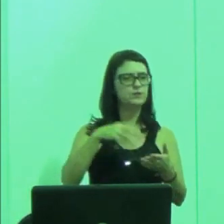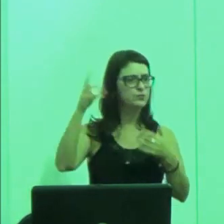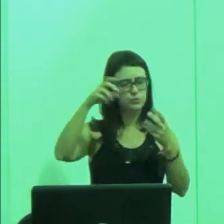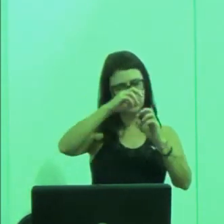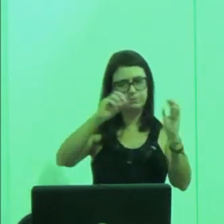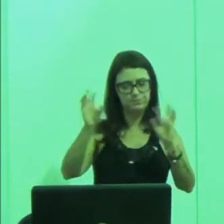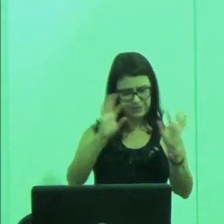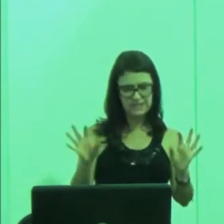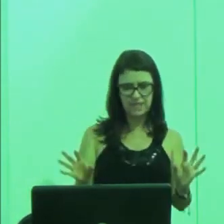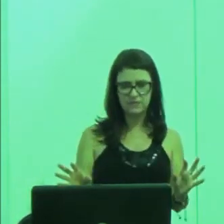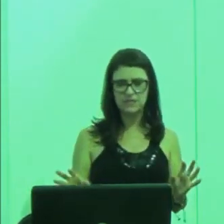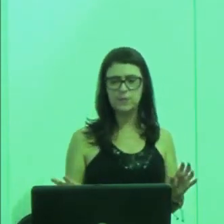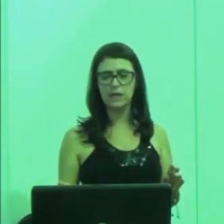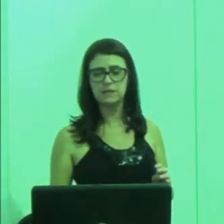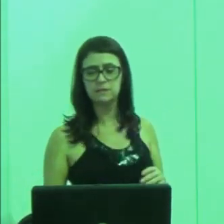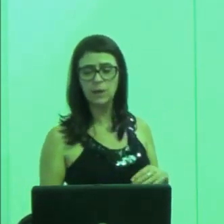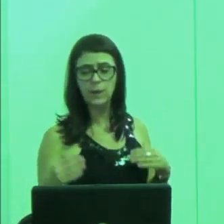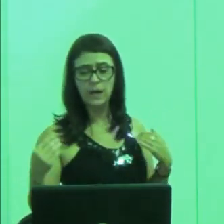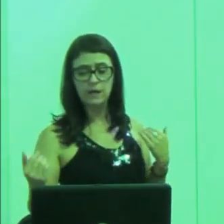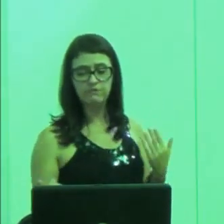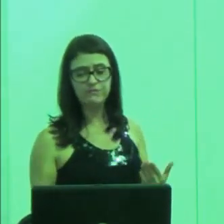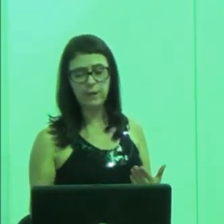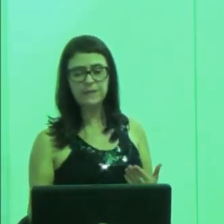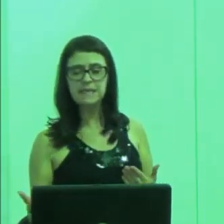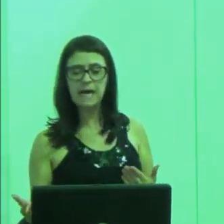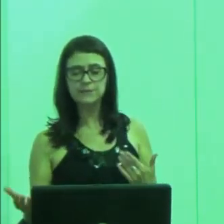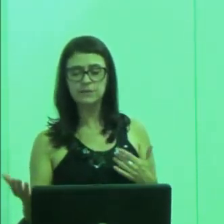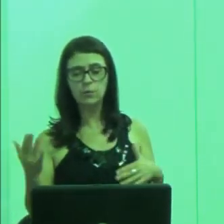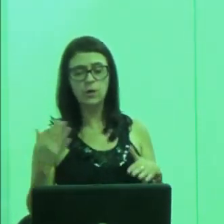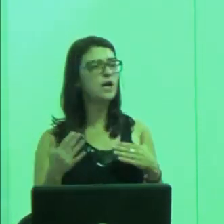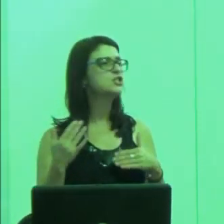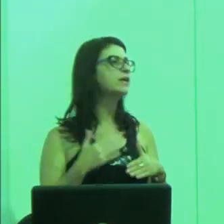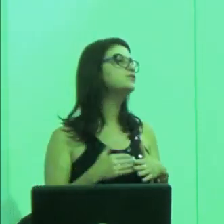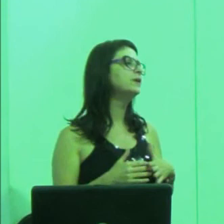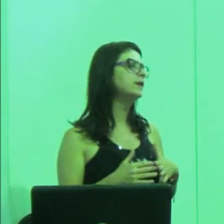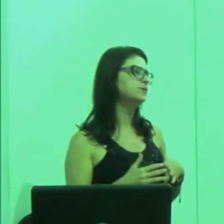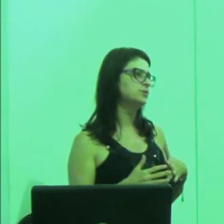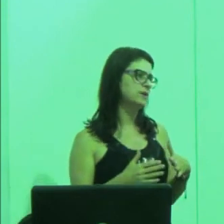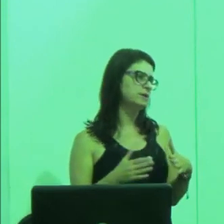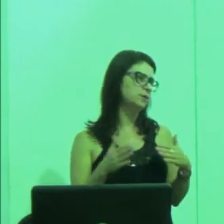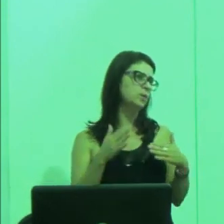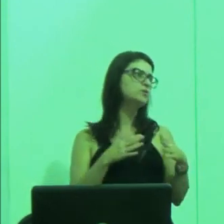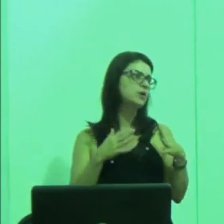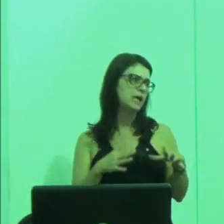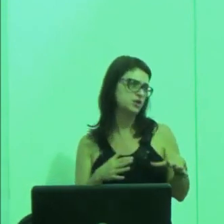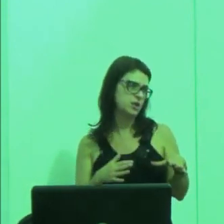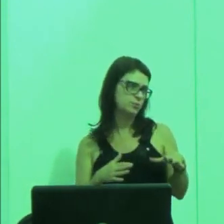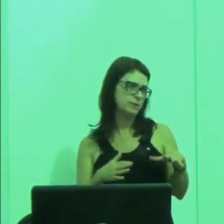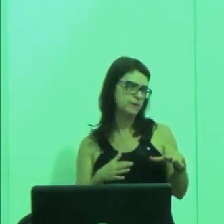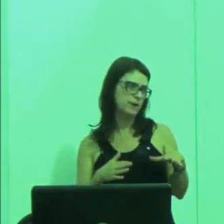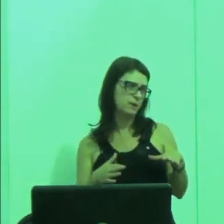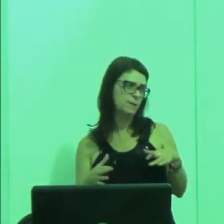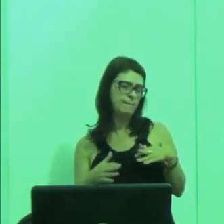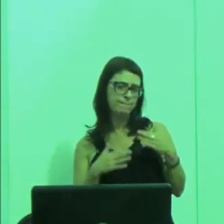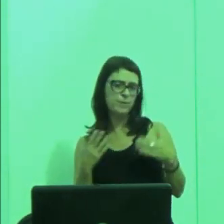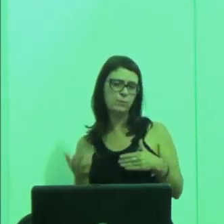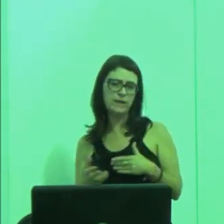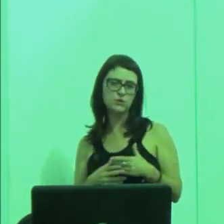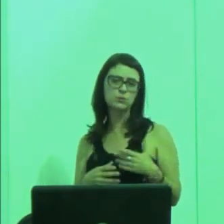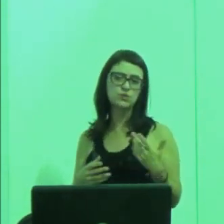tinha precisava dessas marcas, então vai ficar pesado, então, o olhar já é diferente, né? É um outro olhar já para o material, não mais como os